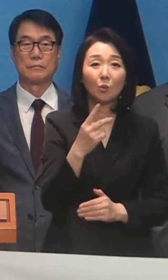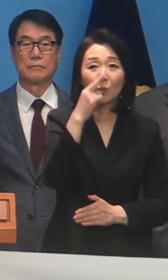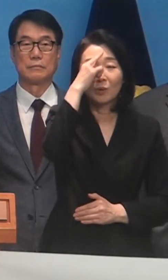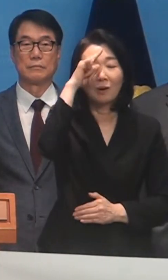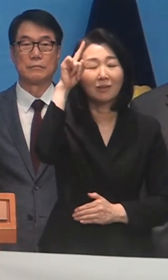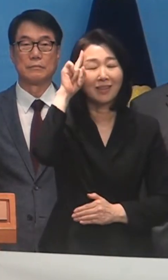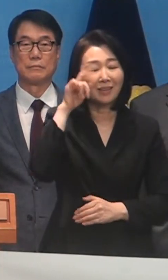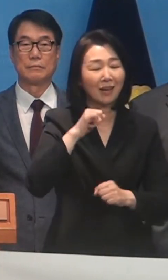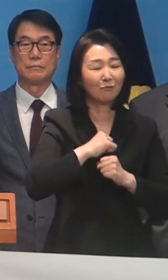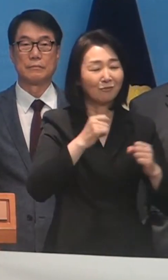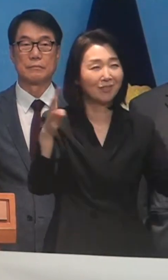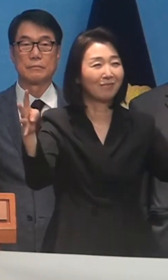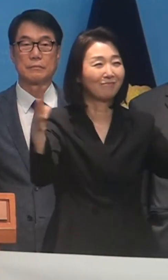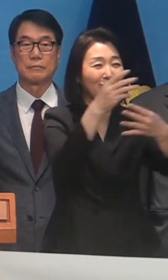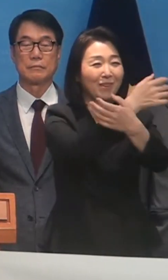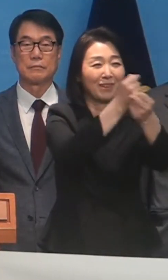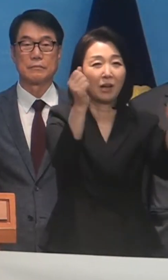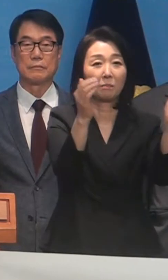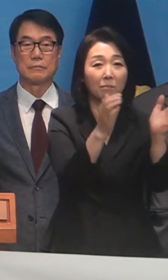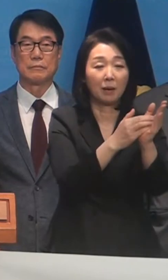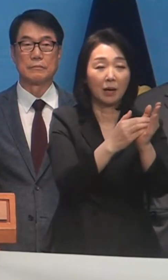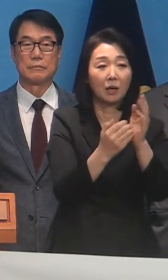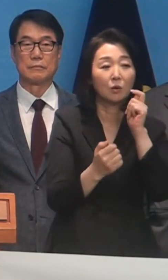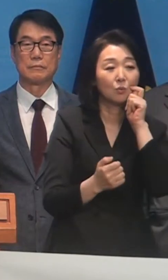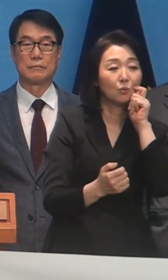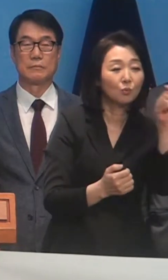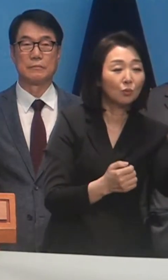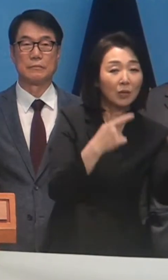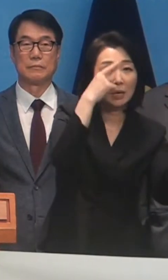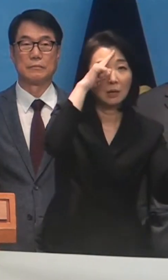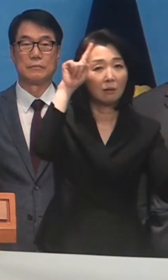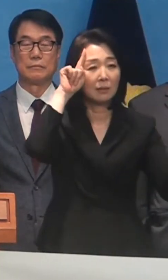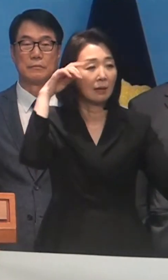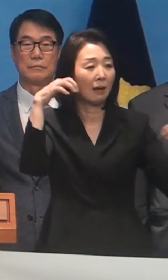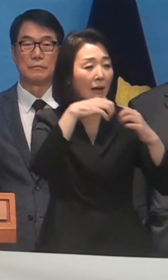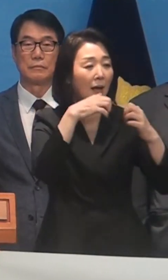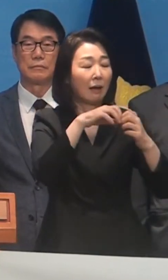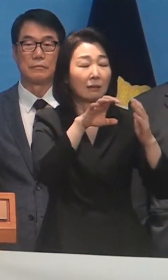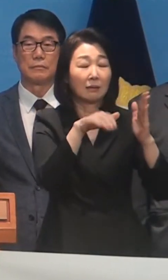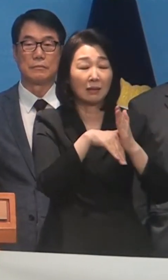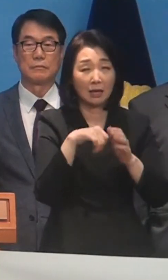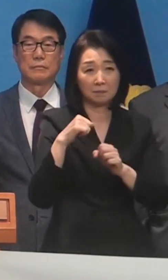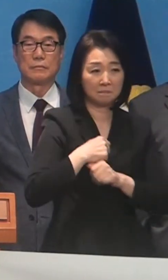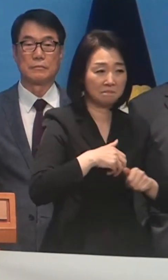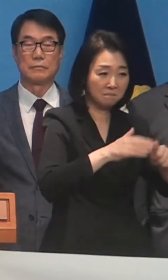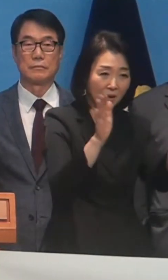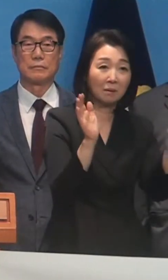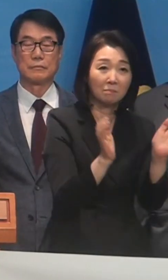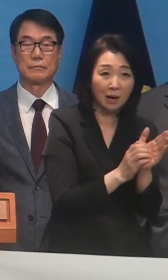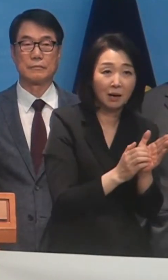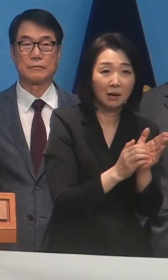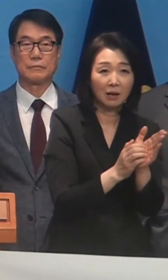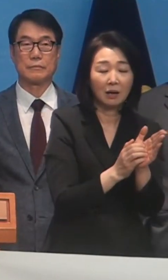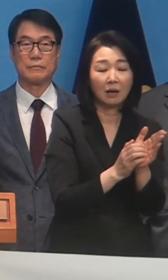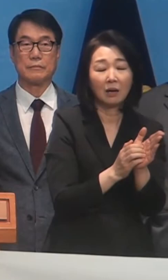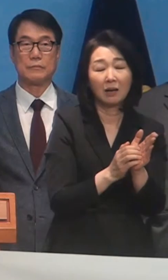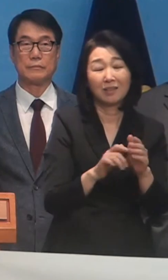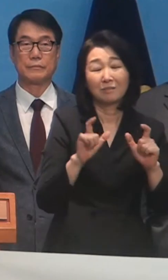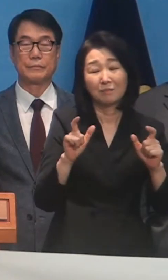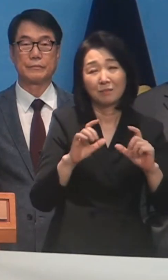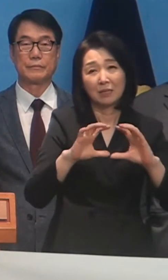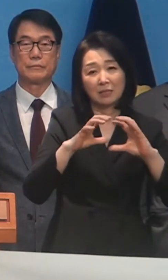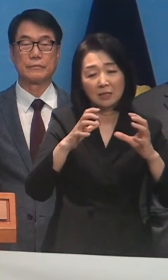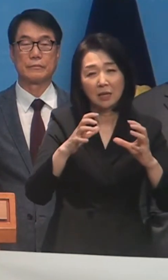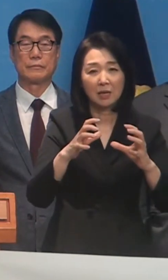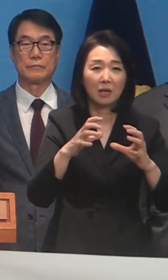러시아와 군사 동맹을 강화하여 우크라이나 러시아 전쟁에 전투병을 파견하는 등 지역 및 세계